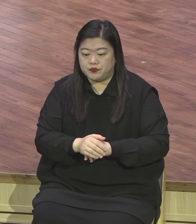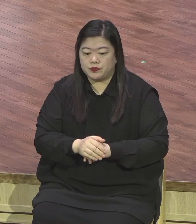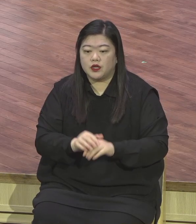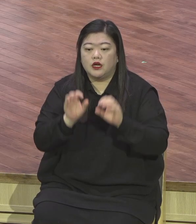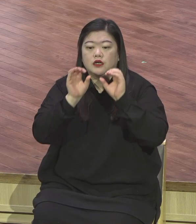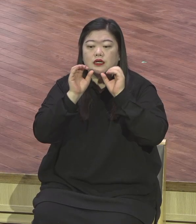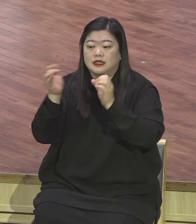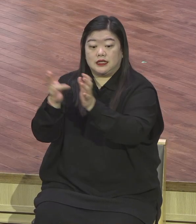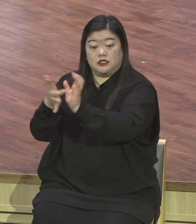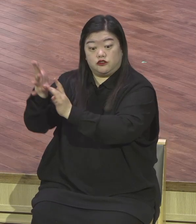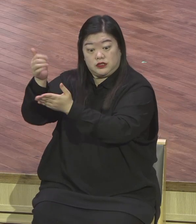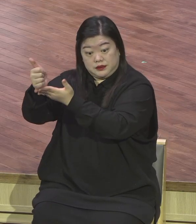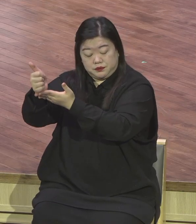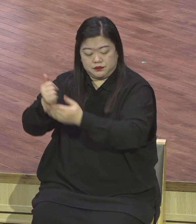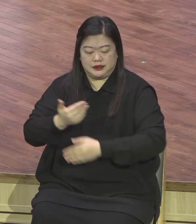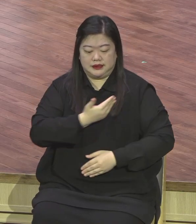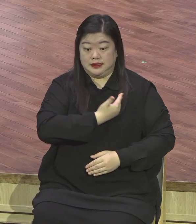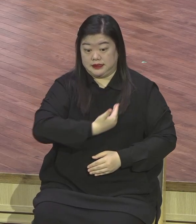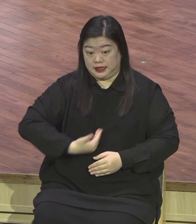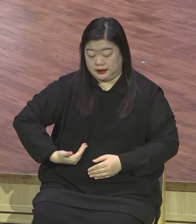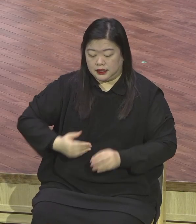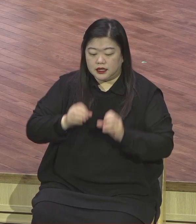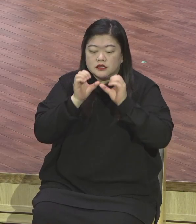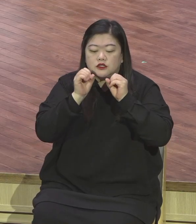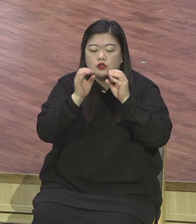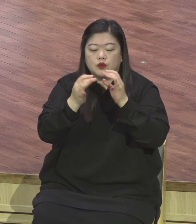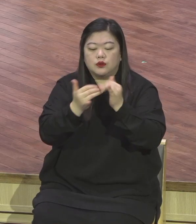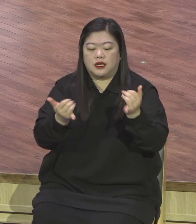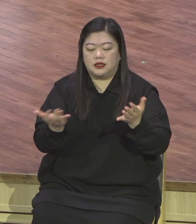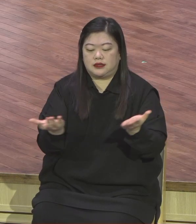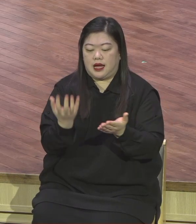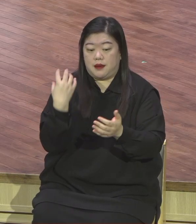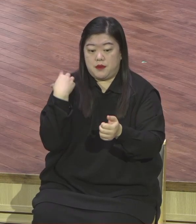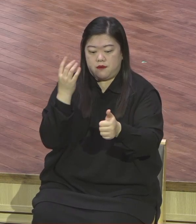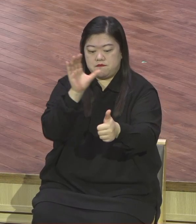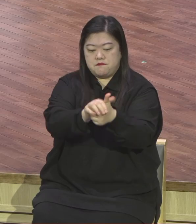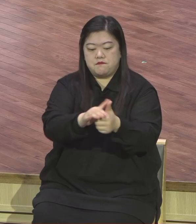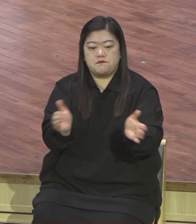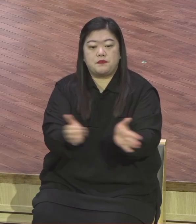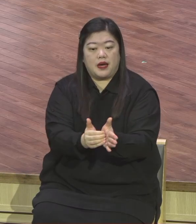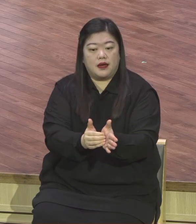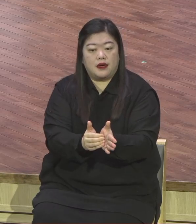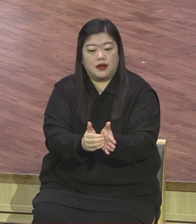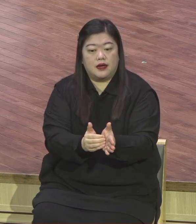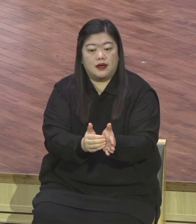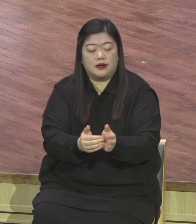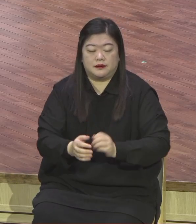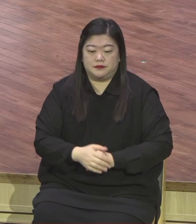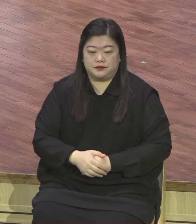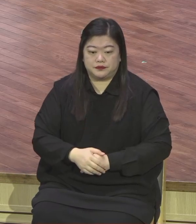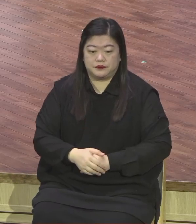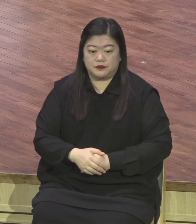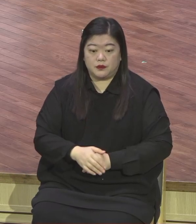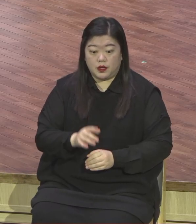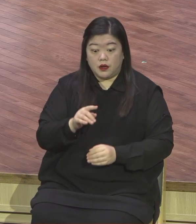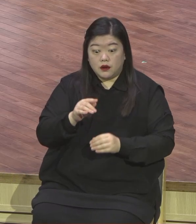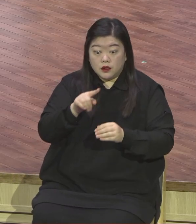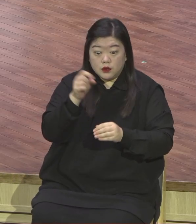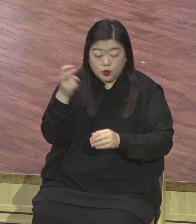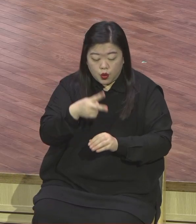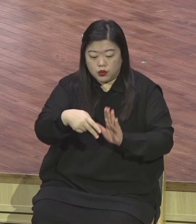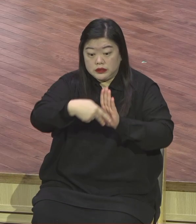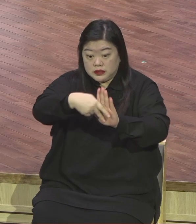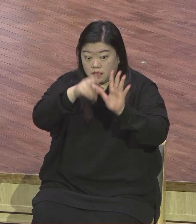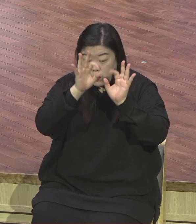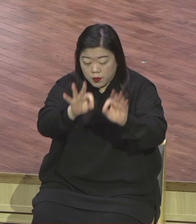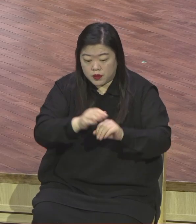전하는 사명을 맡겼다고 말씀하고 있어요. 마태복음 5장 9절에는 화평하는 자는 복이 있다. 그래서 이사야